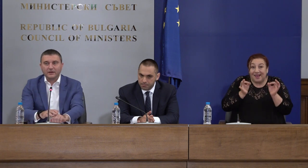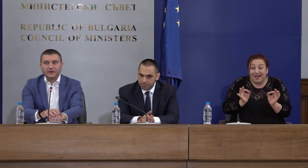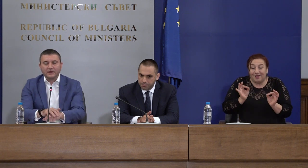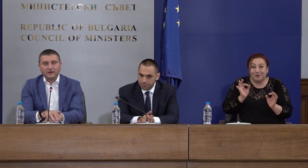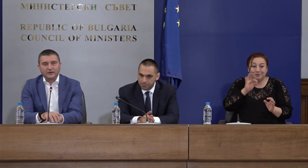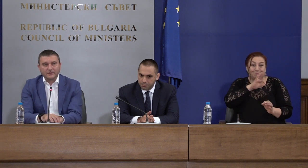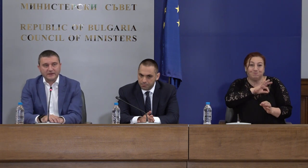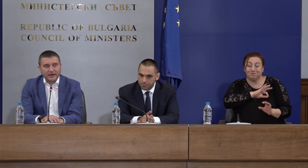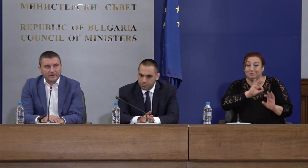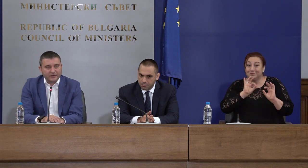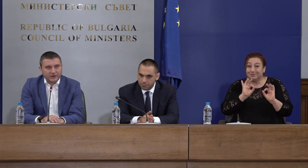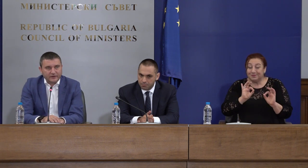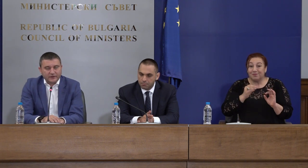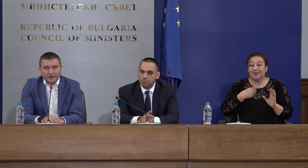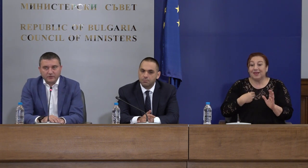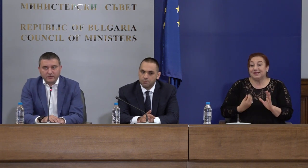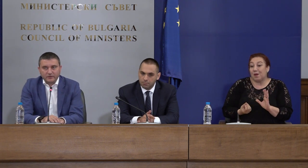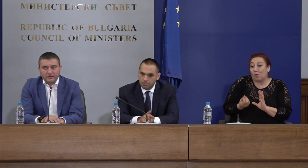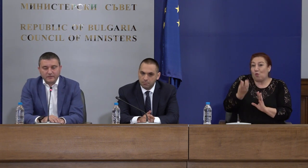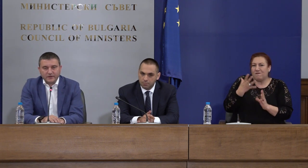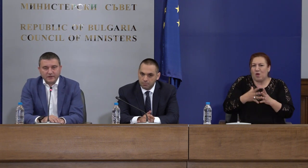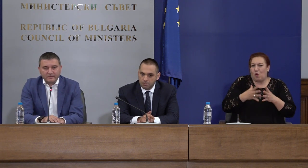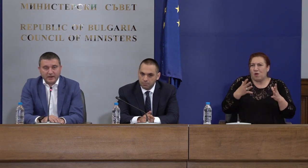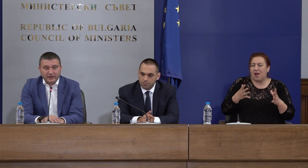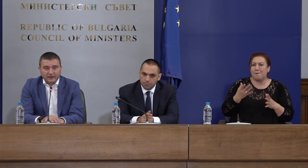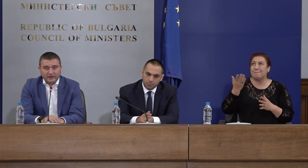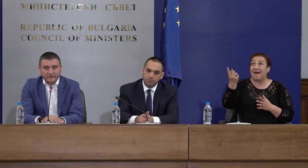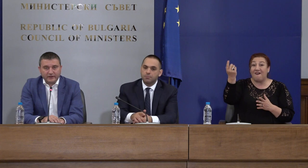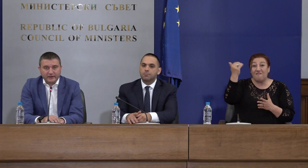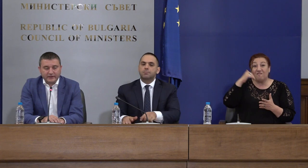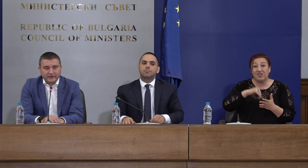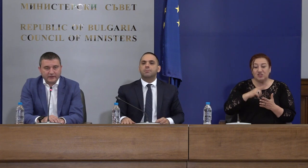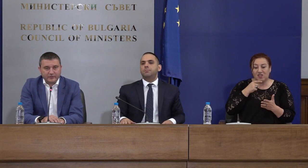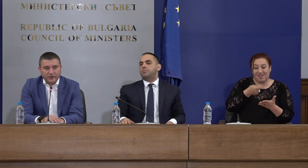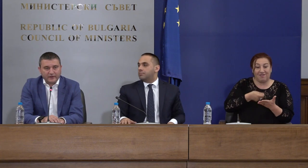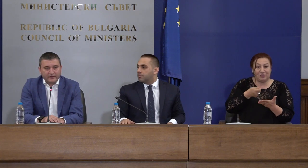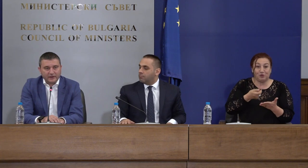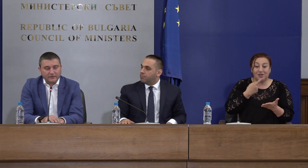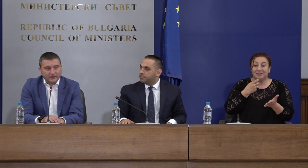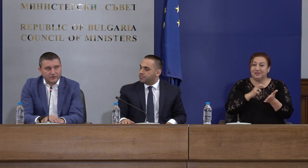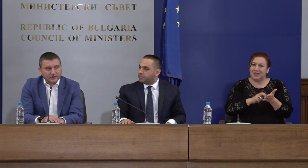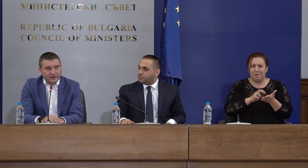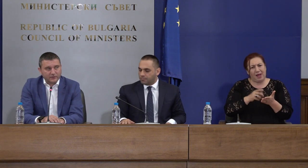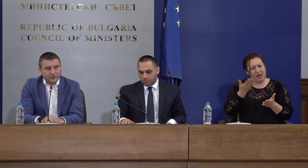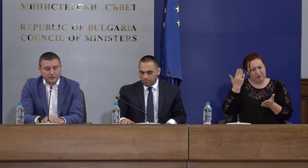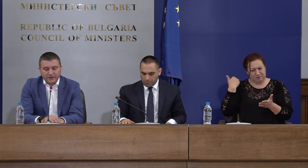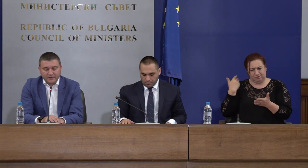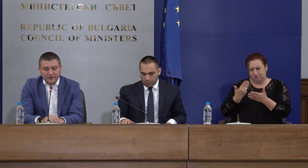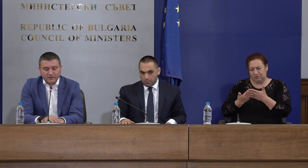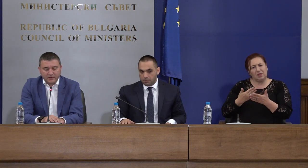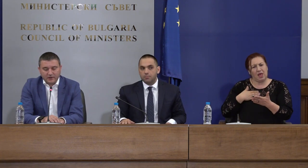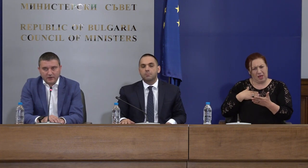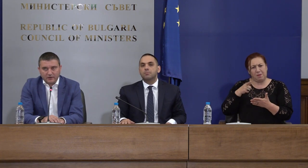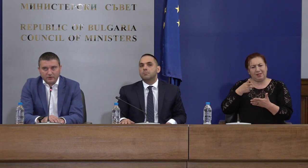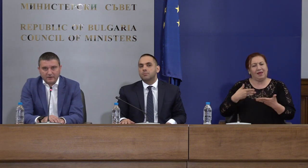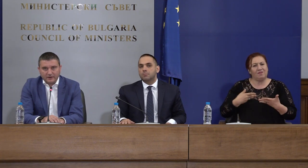голям системен външен инвеститор за банката, такива интереси са проявявани неведнъж до сега, доколкото ми е